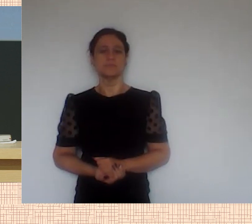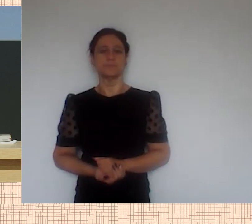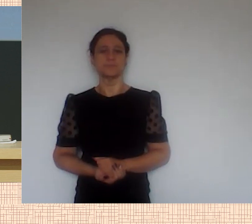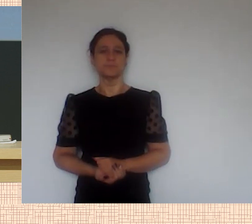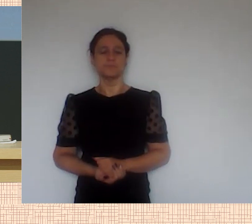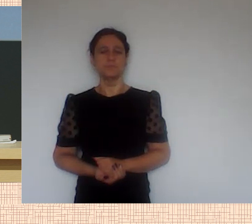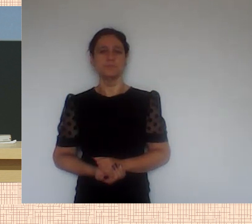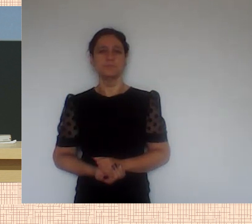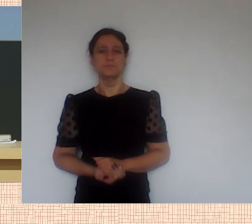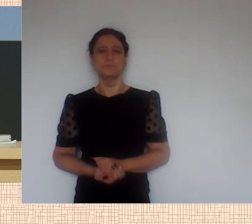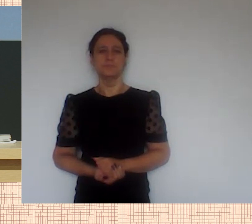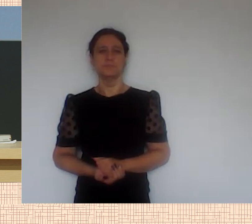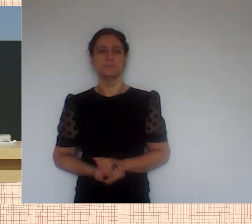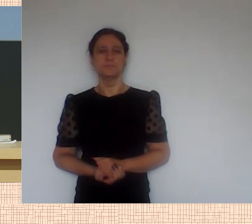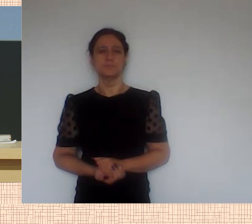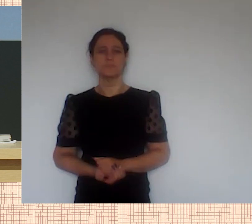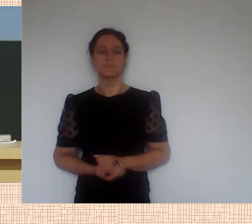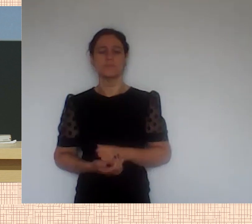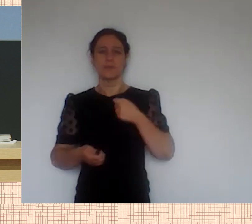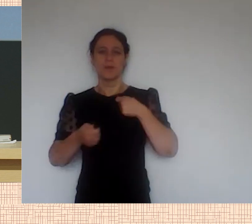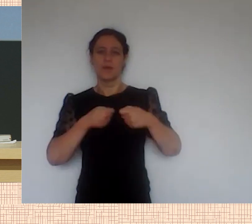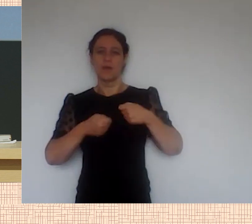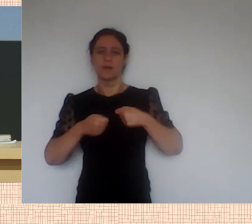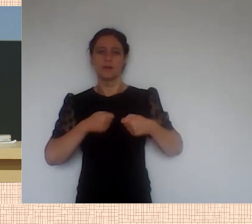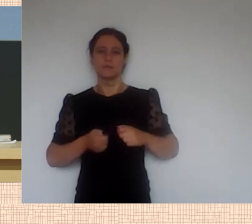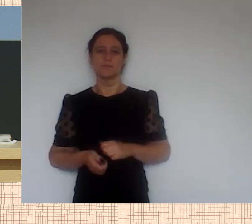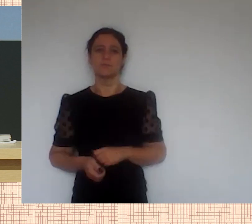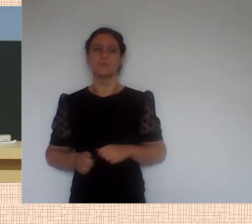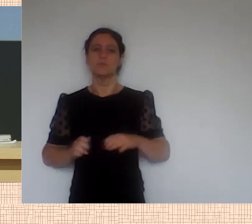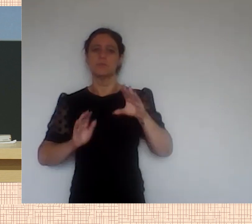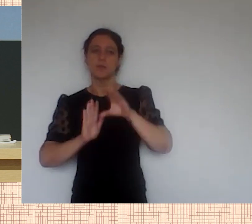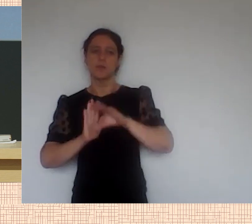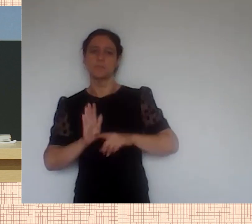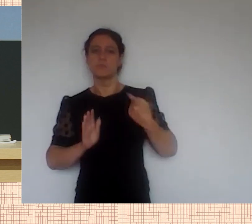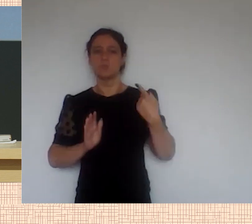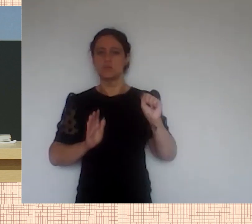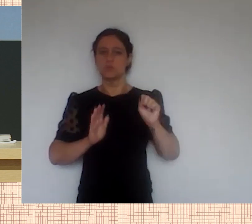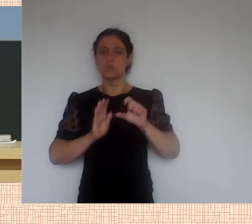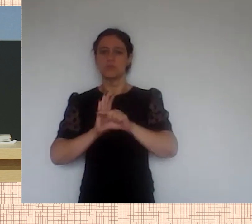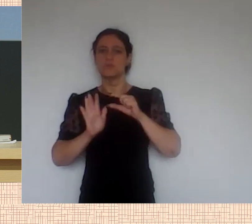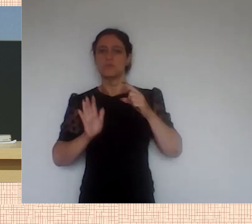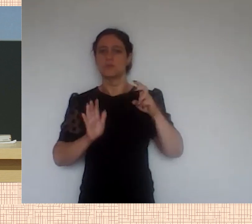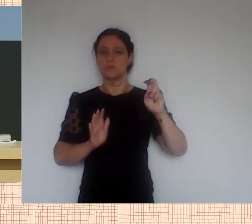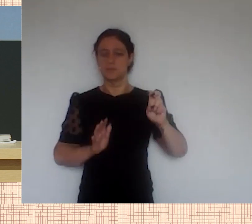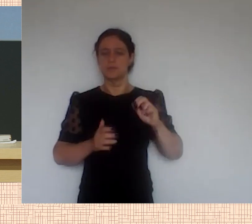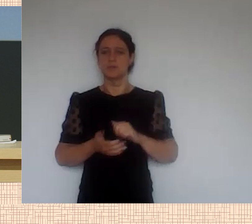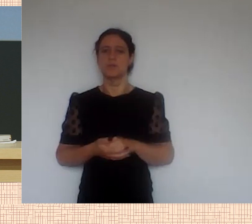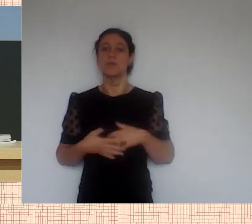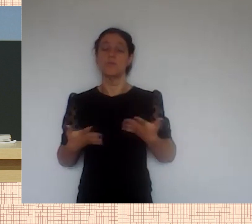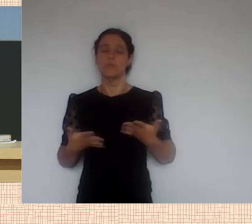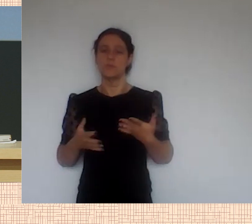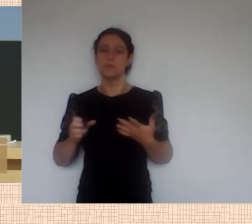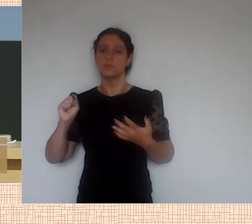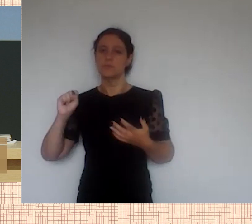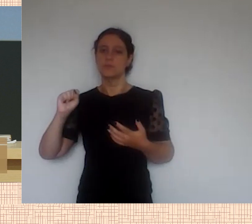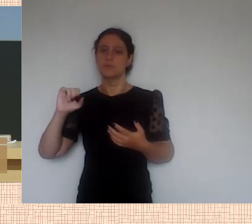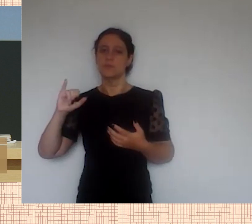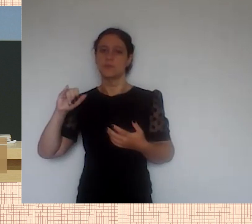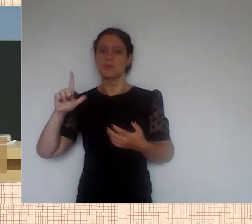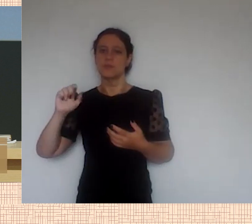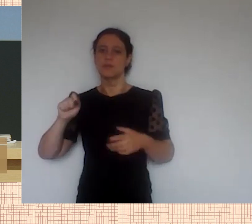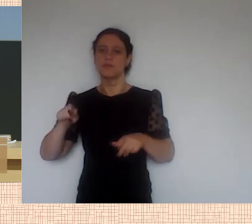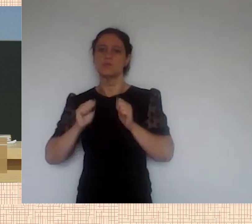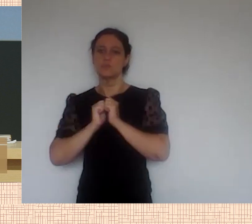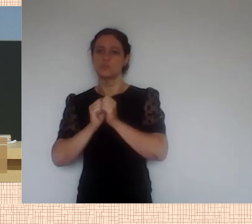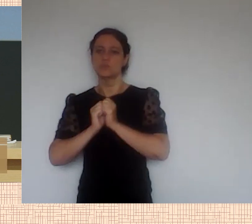Aí em Atos 18, versículo 5, quando Silas e Timóteo desceram da Macedônia, Paulo se entregou totalmente à palavra e